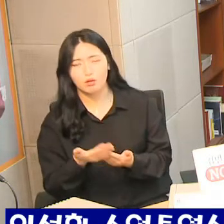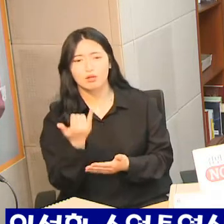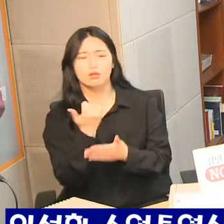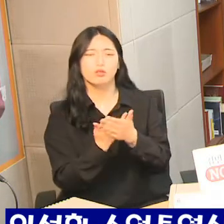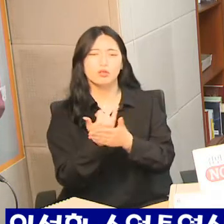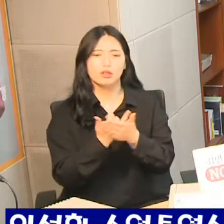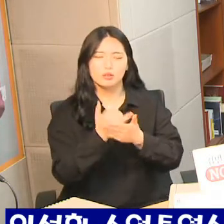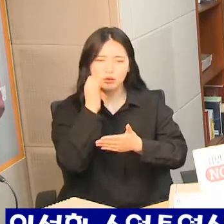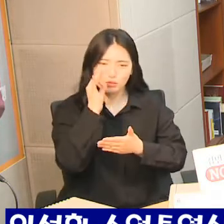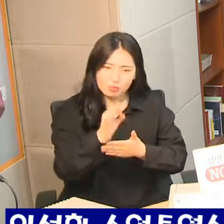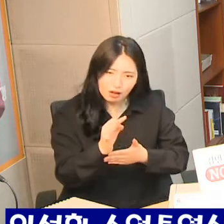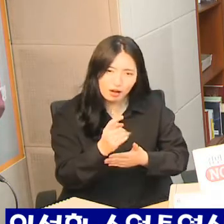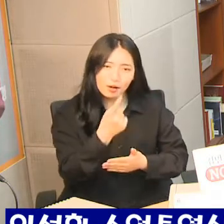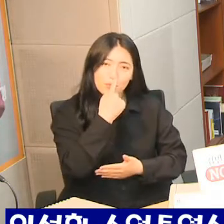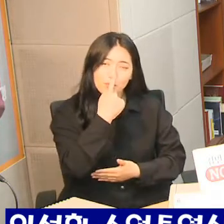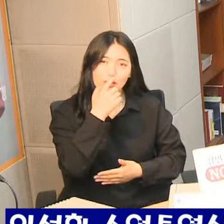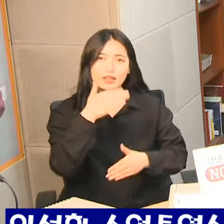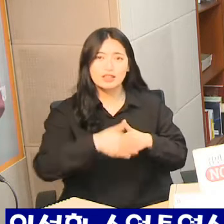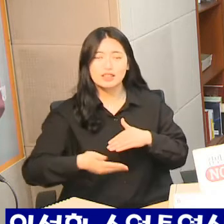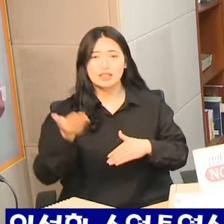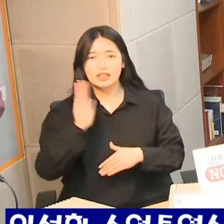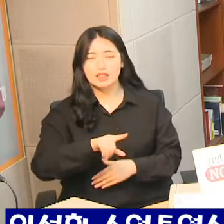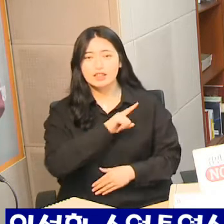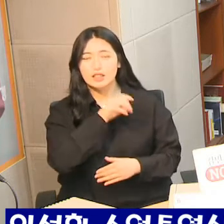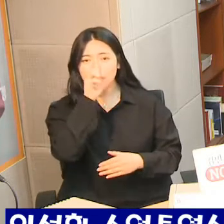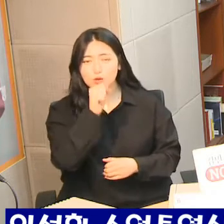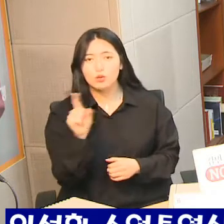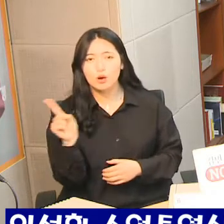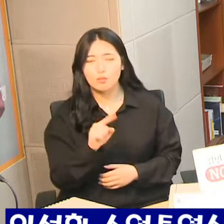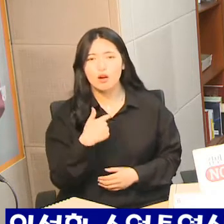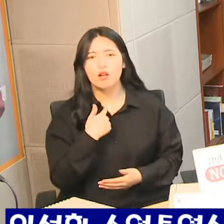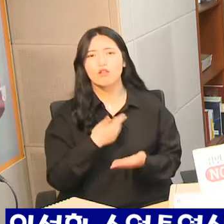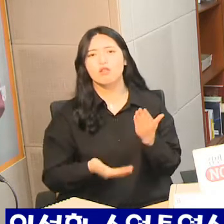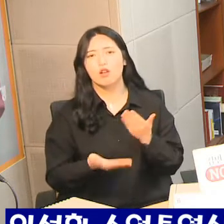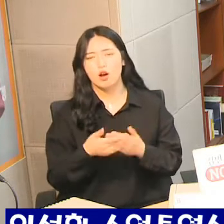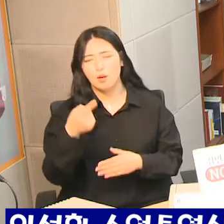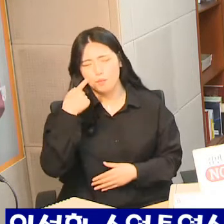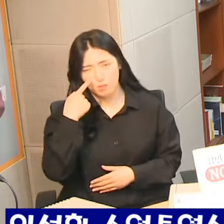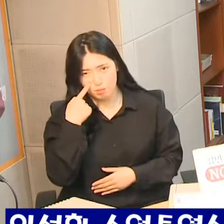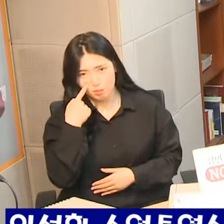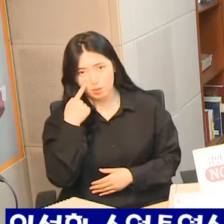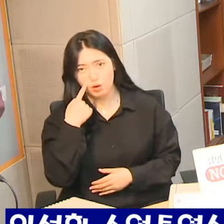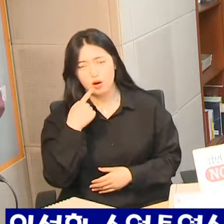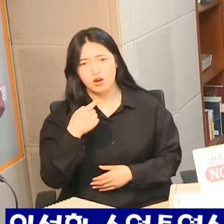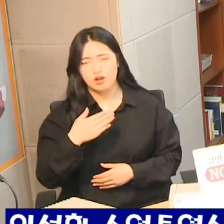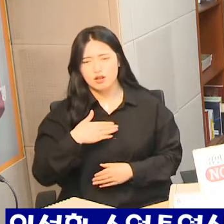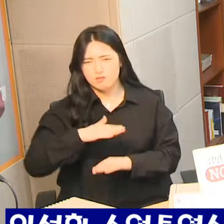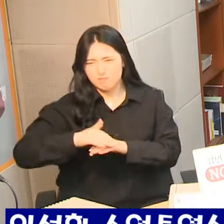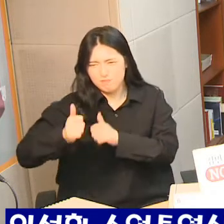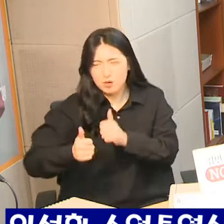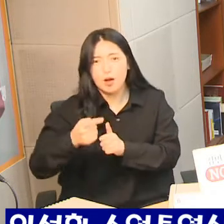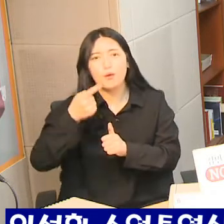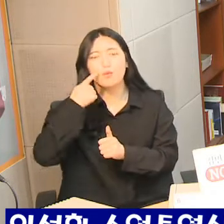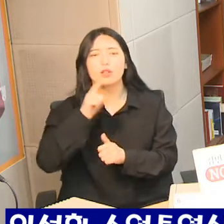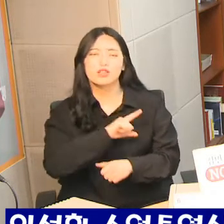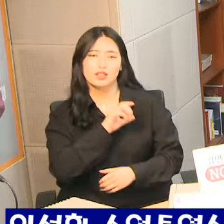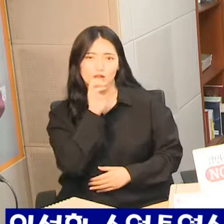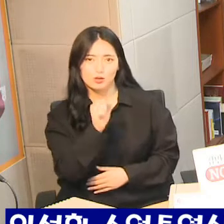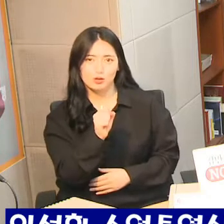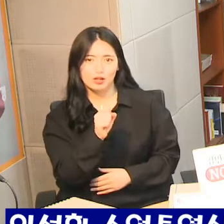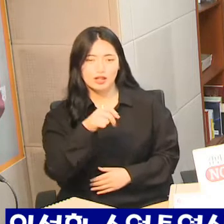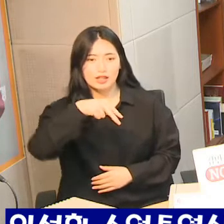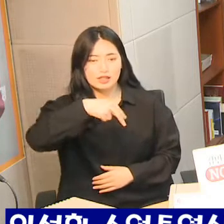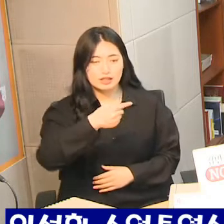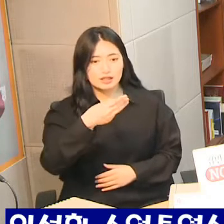통해서 배우고 하는데 제일 좋은 건 일단 경험. 내가 좀 시도해보고 도전해보는 게 제일 중요하죠. 여러분들이 아시는